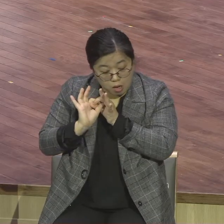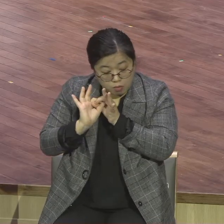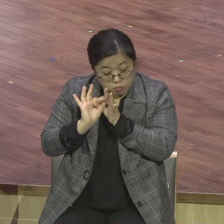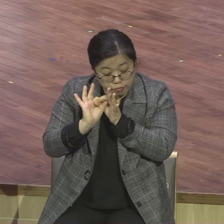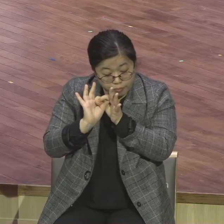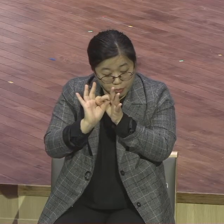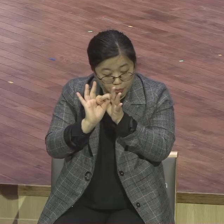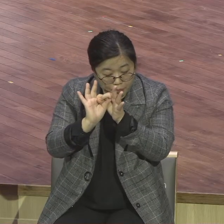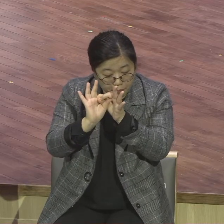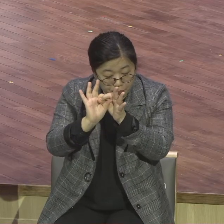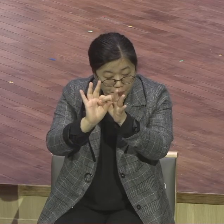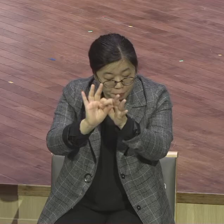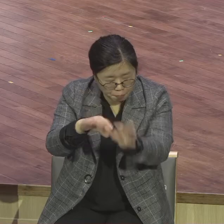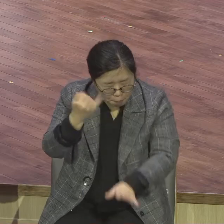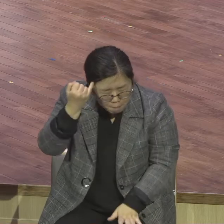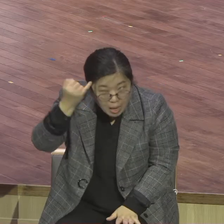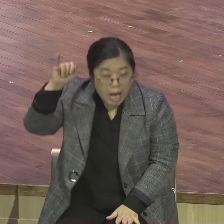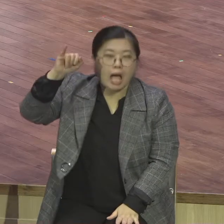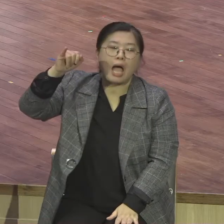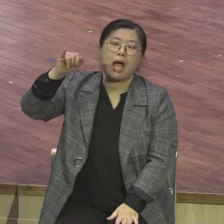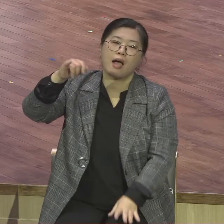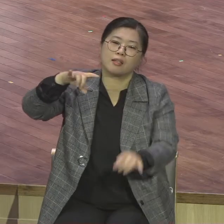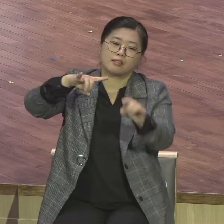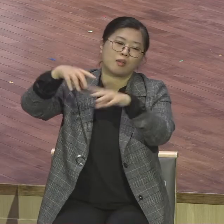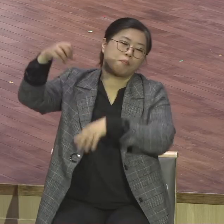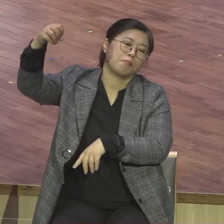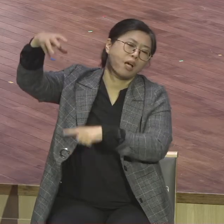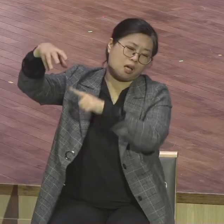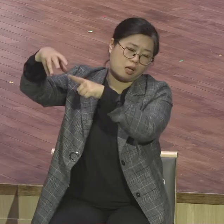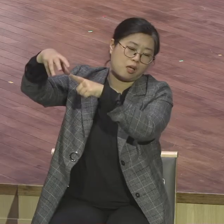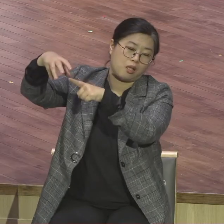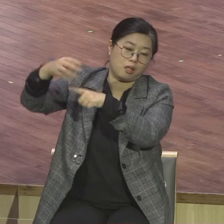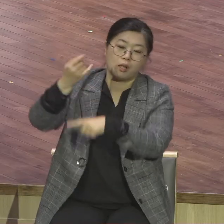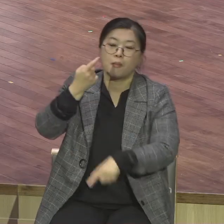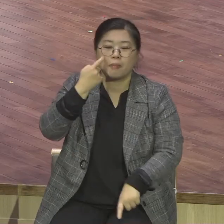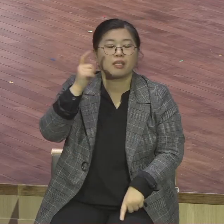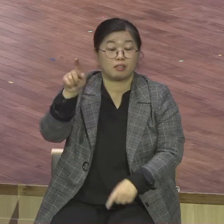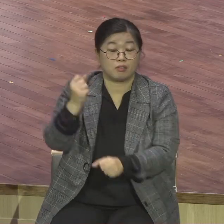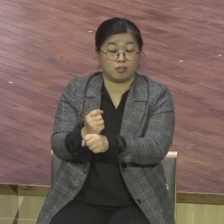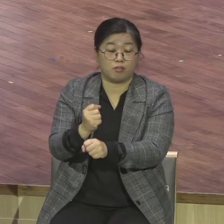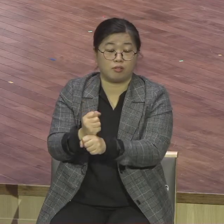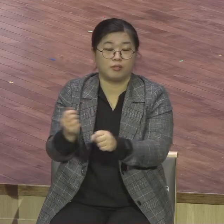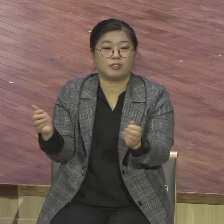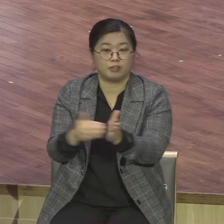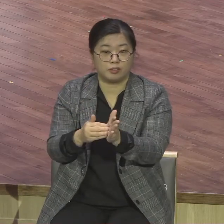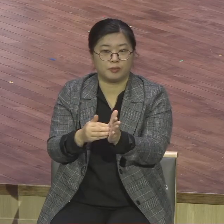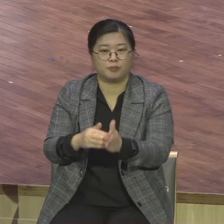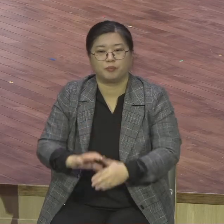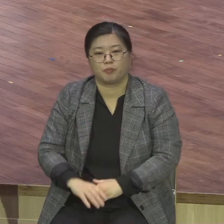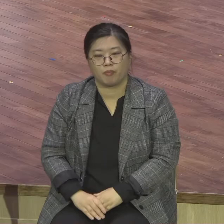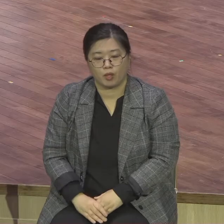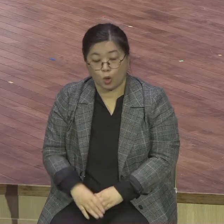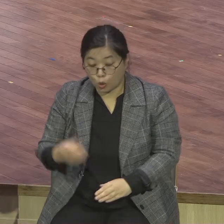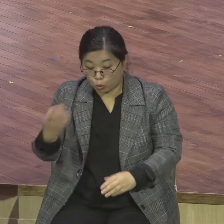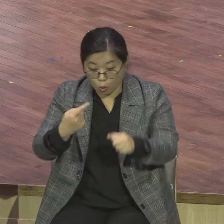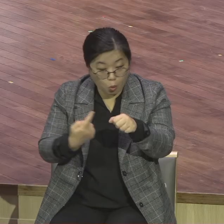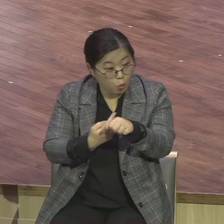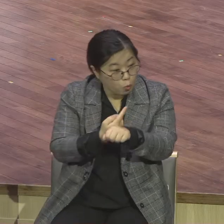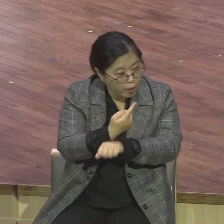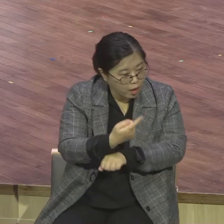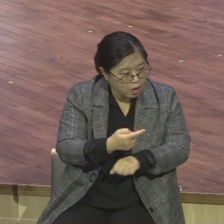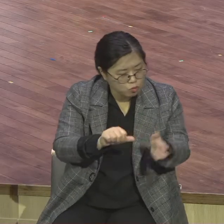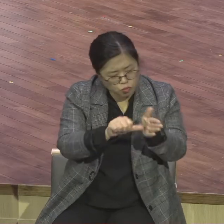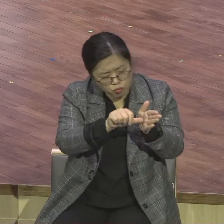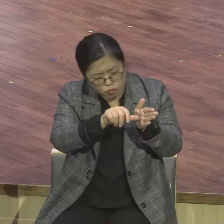작품들은 다 하나님이 주신 거예요. 왜? 그분들은 기도하는 사람들이라 기도 가운데 얻은 거라고. 여기서